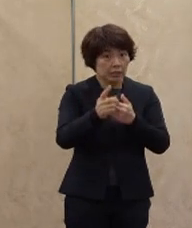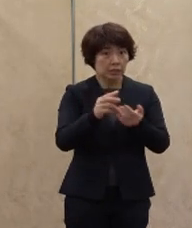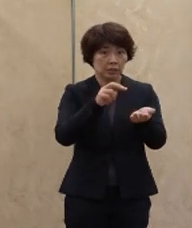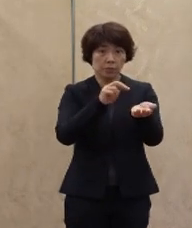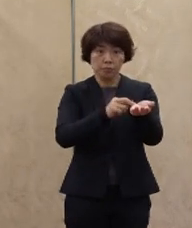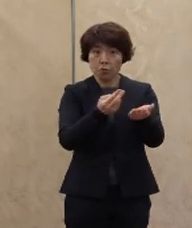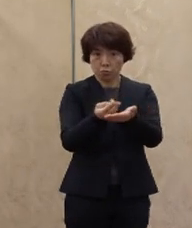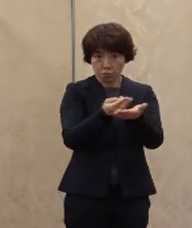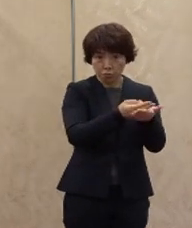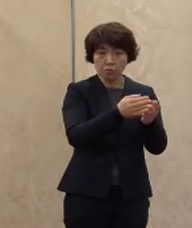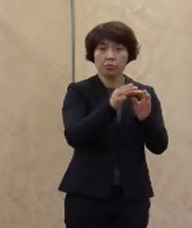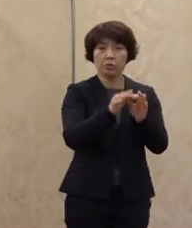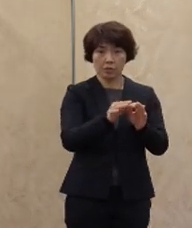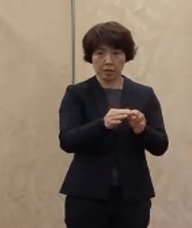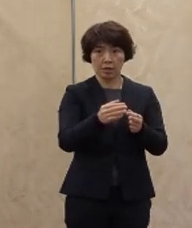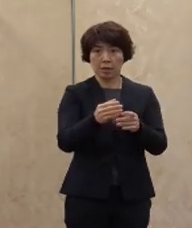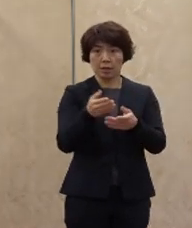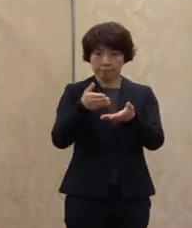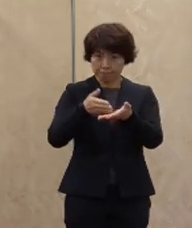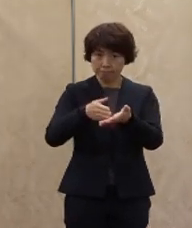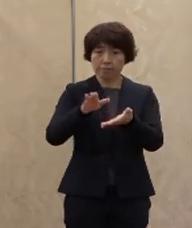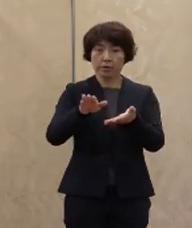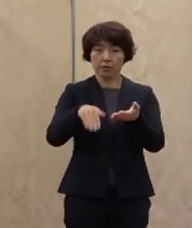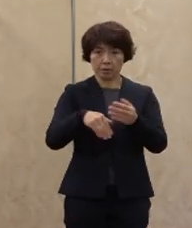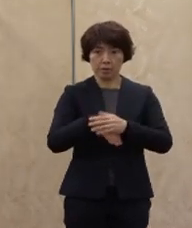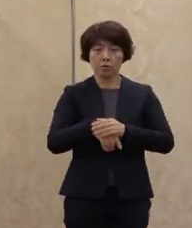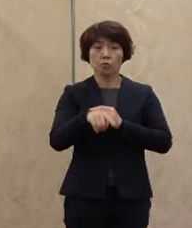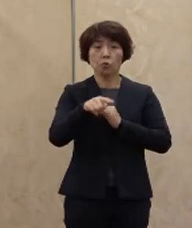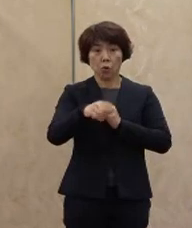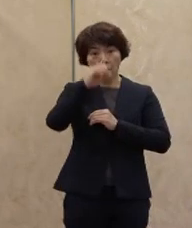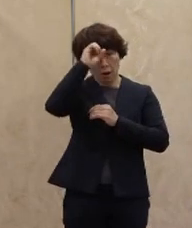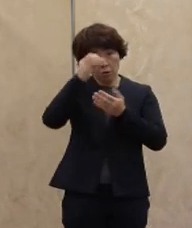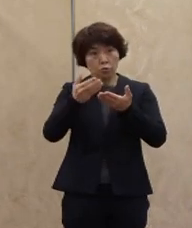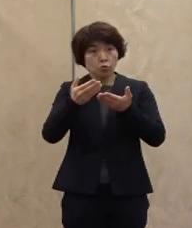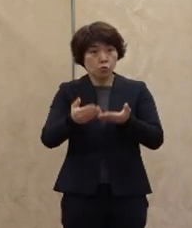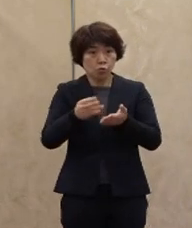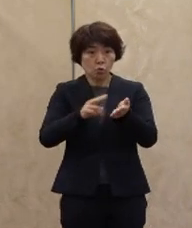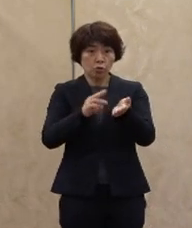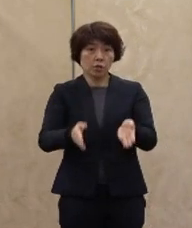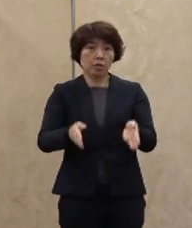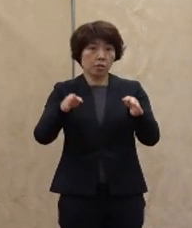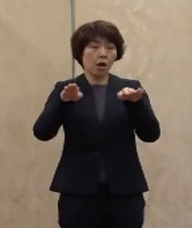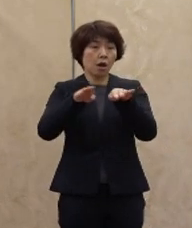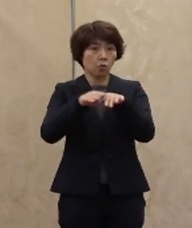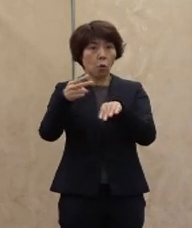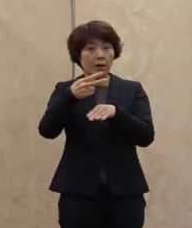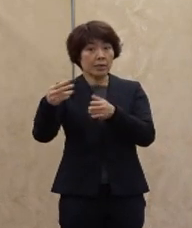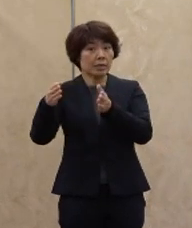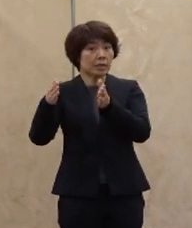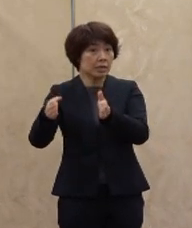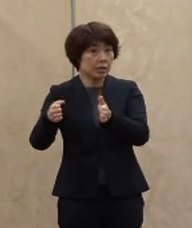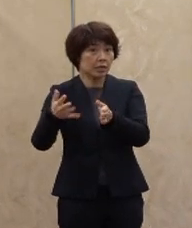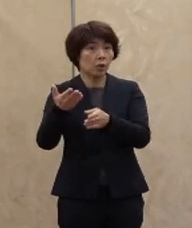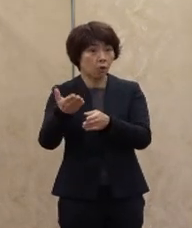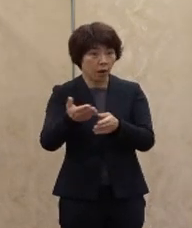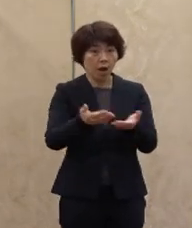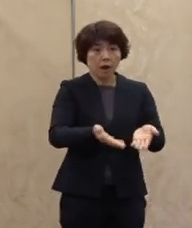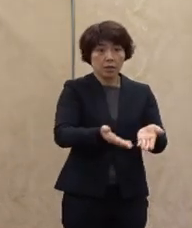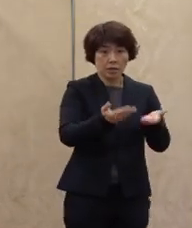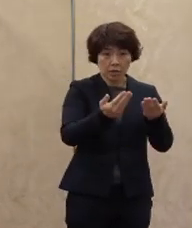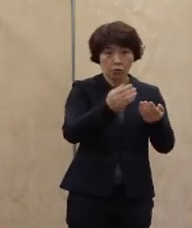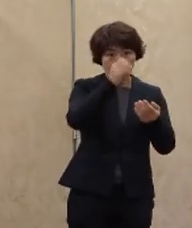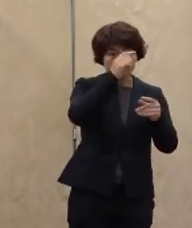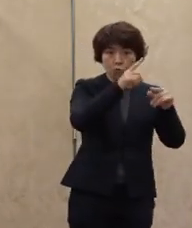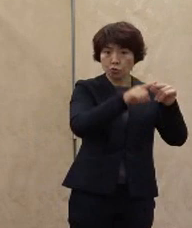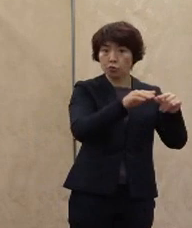というお話がありましたけども、それはいわゆる重症センター2期のことを指しているのか、それとも軽症中等者患